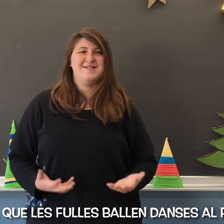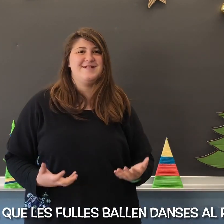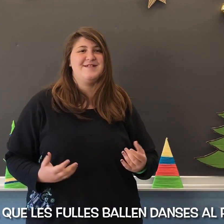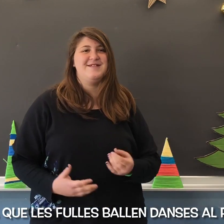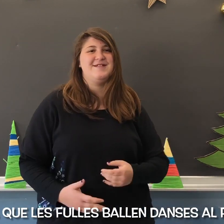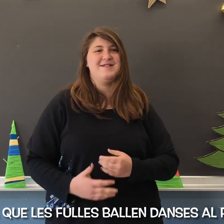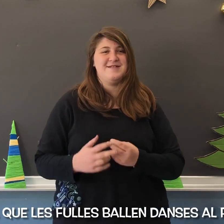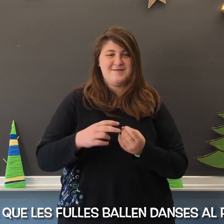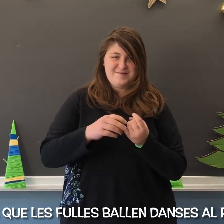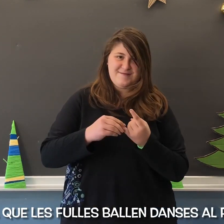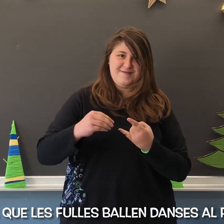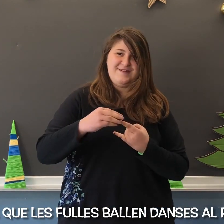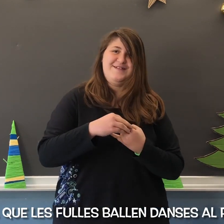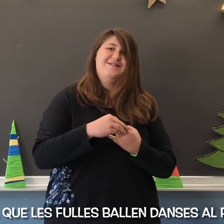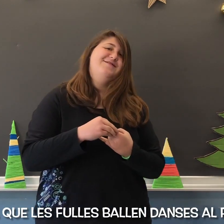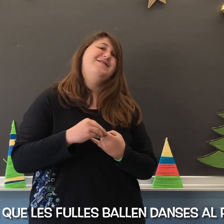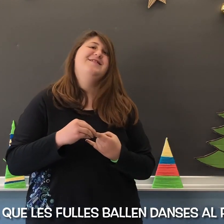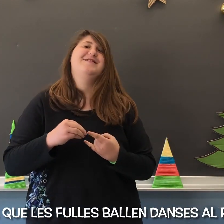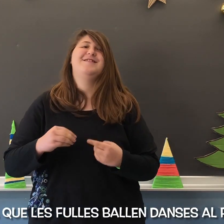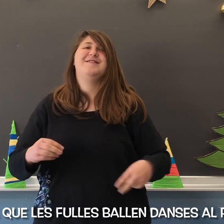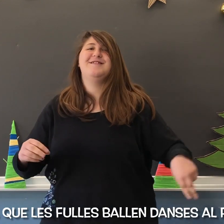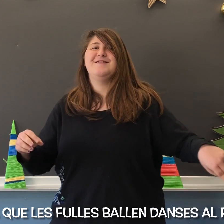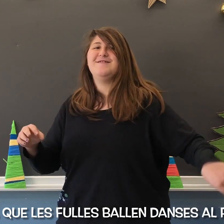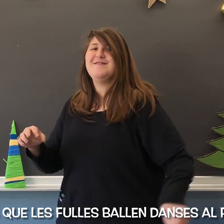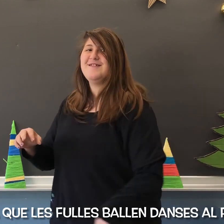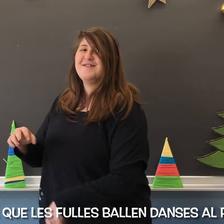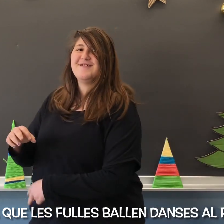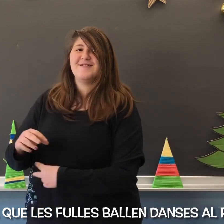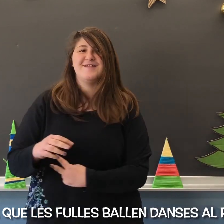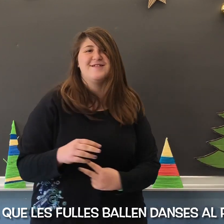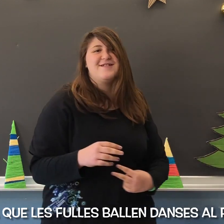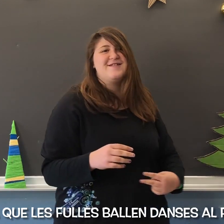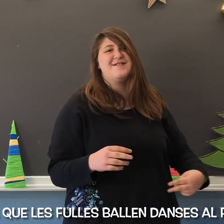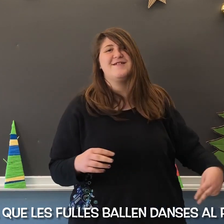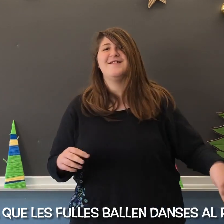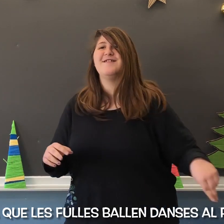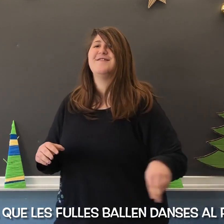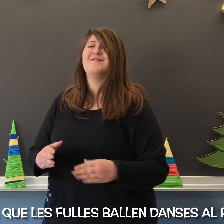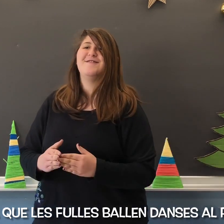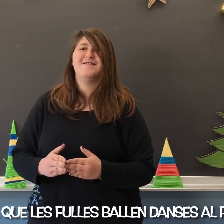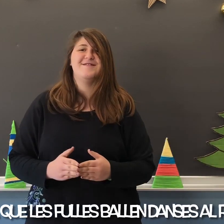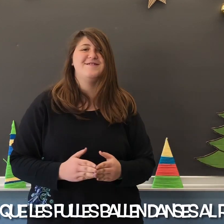Ara que les fulles ballen danses al racó.